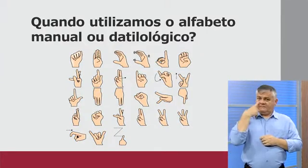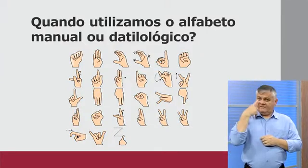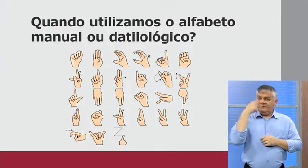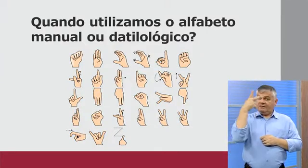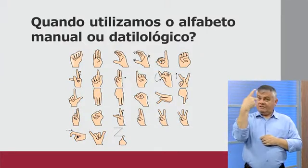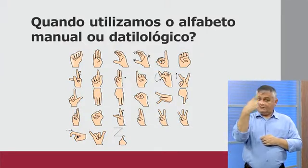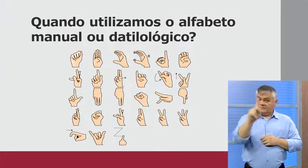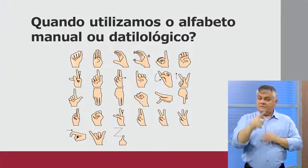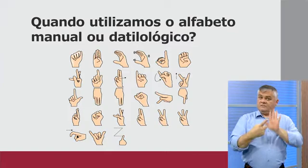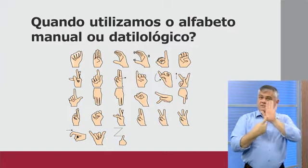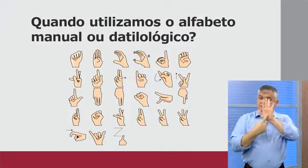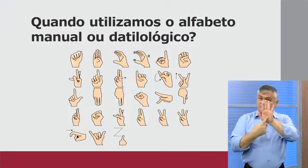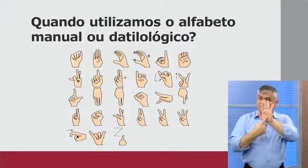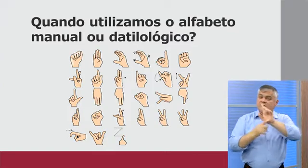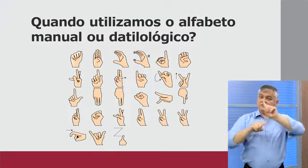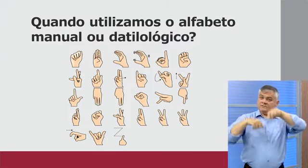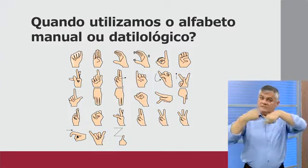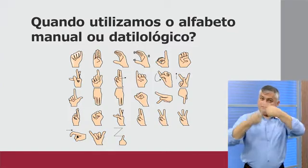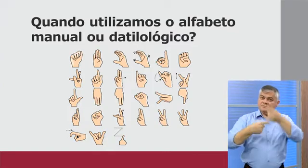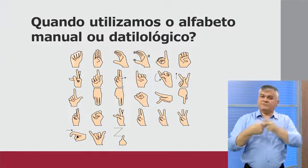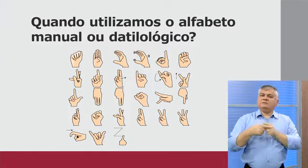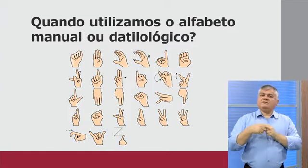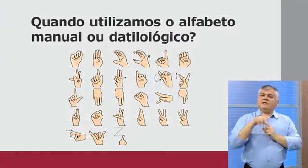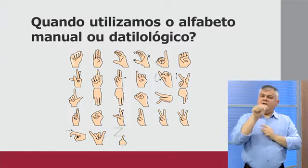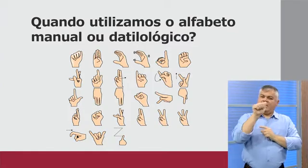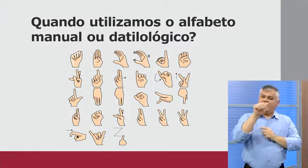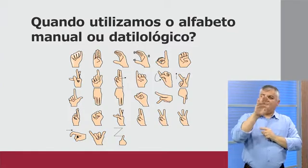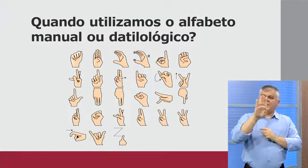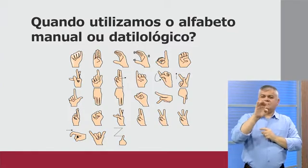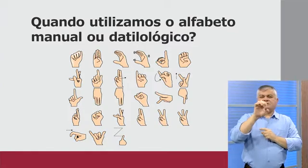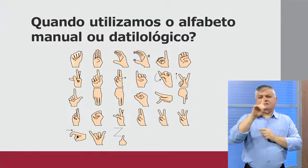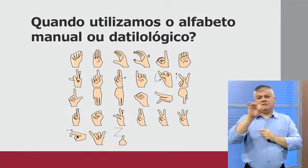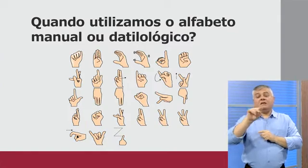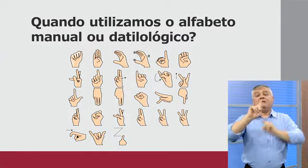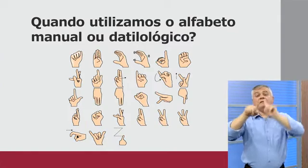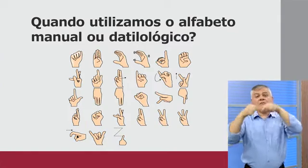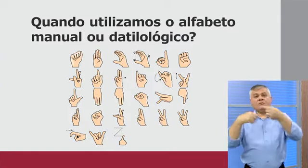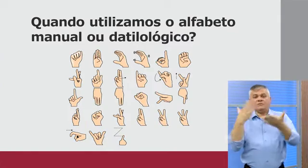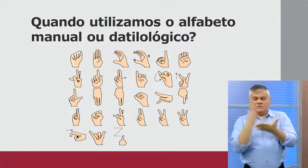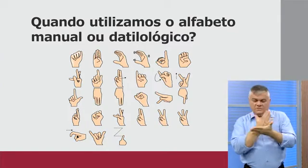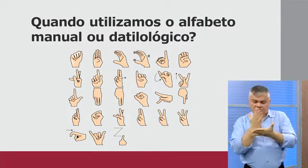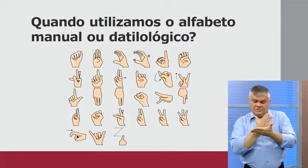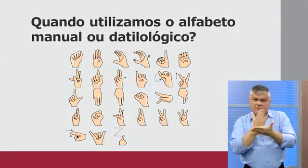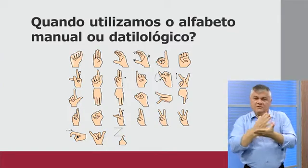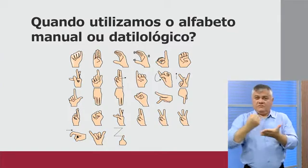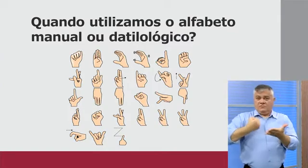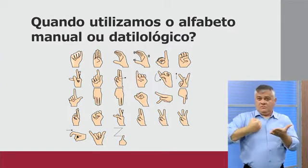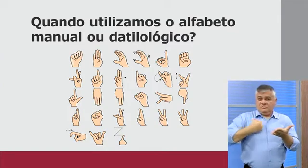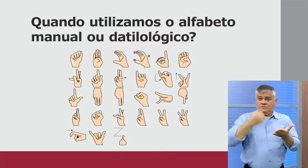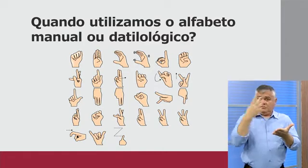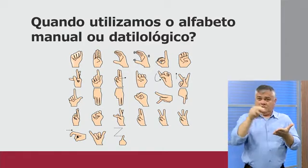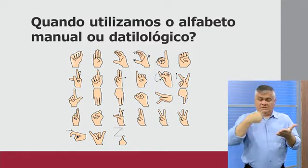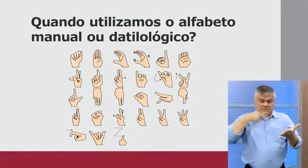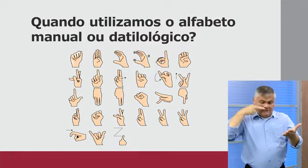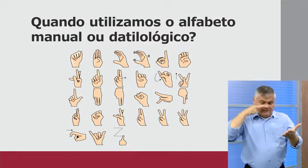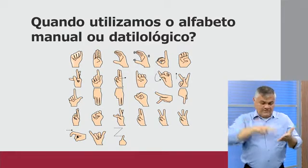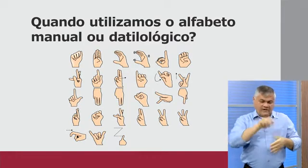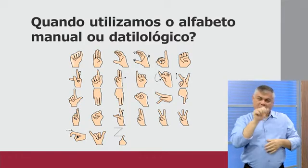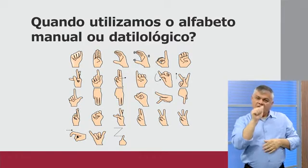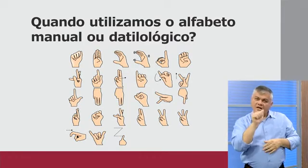ser apresentado para vocês todo o alfabeto. Mas também poderão encontrar na página 30 do manual de vocês. Poderão encontrar e